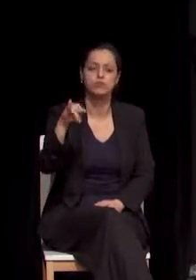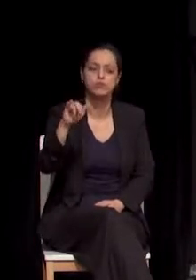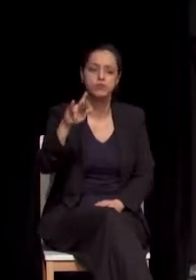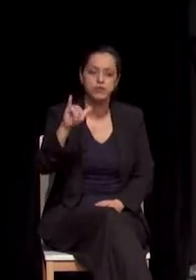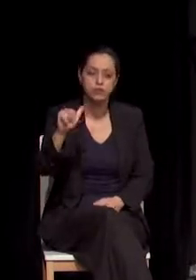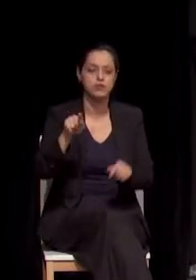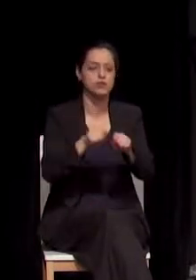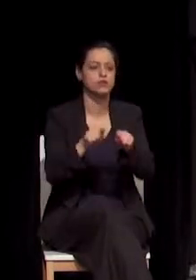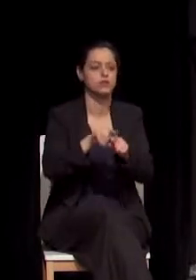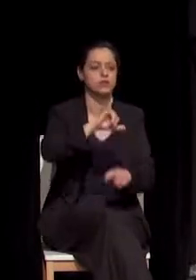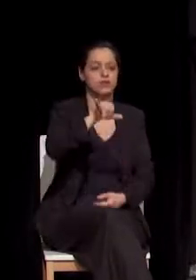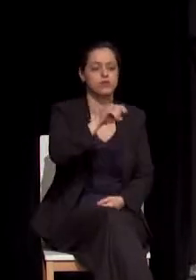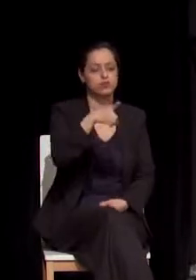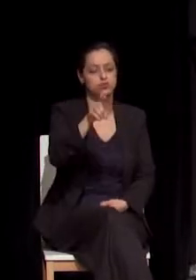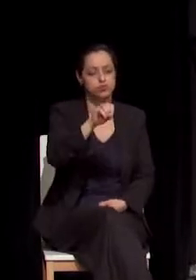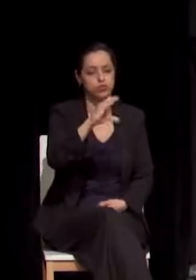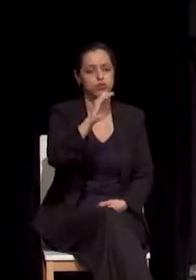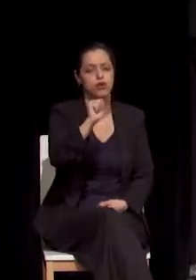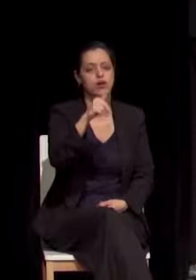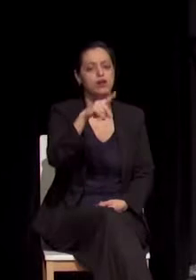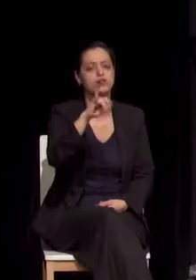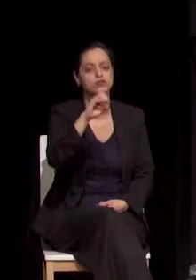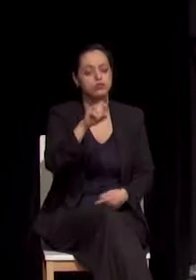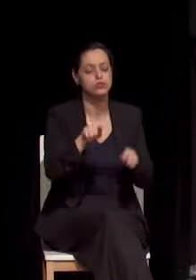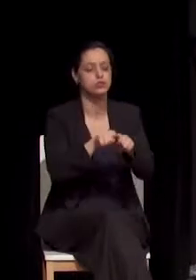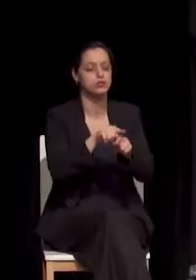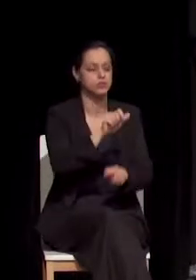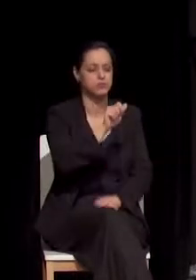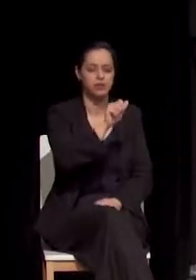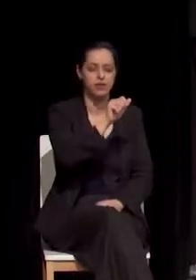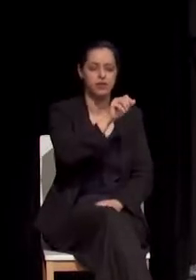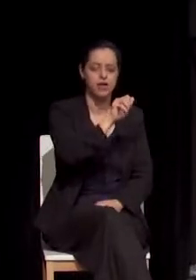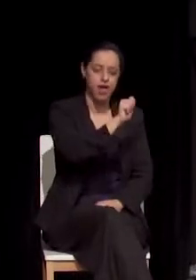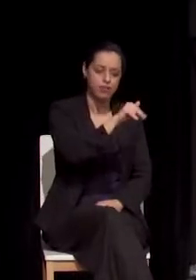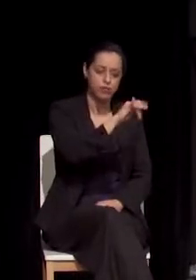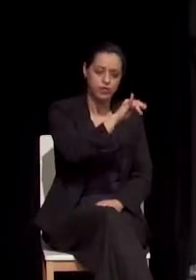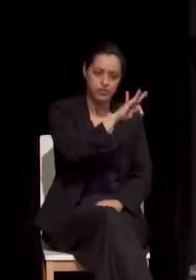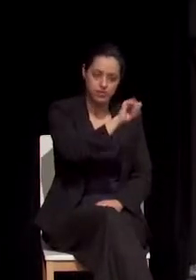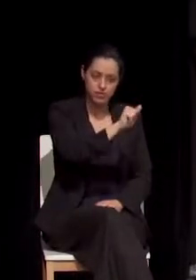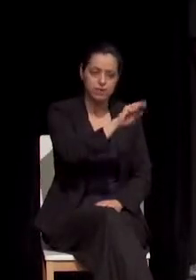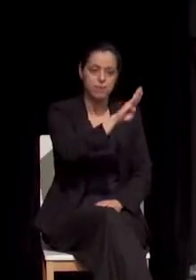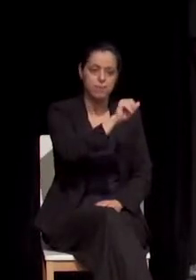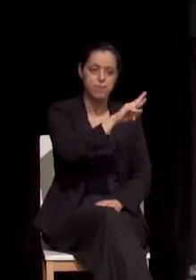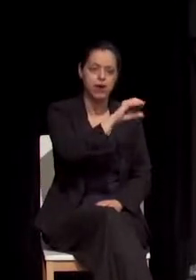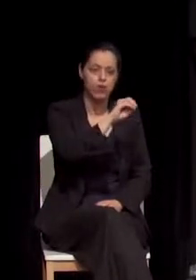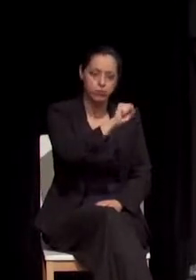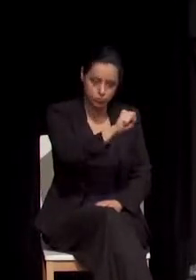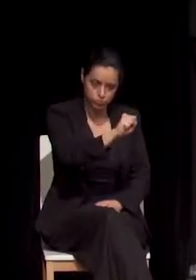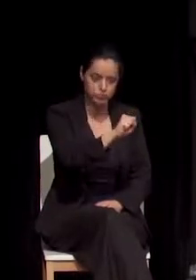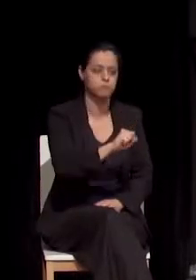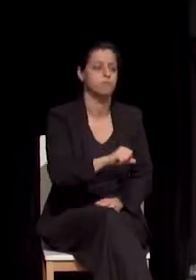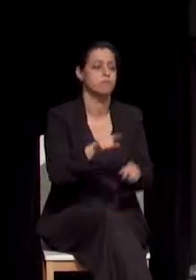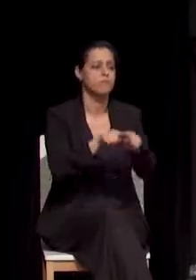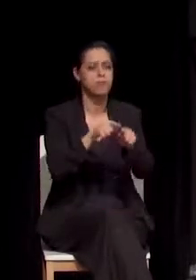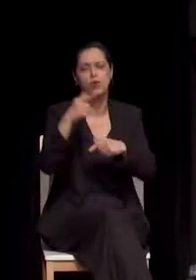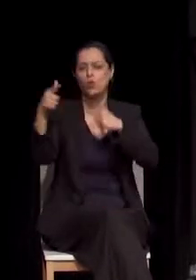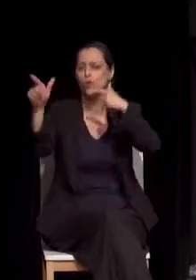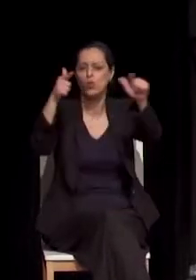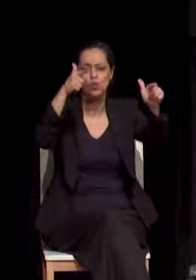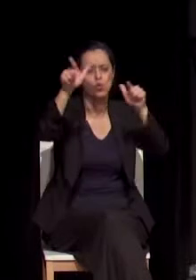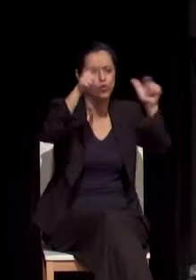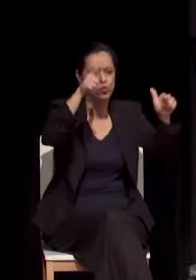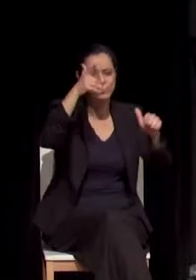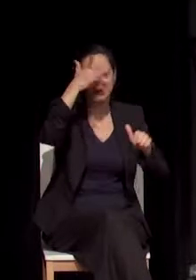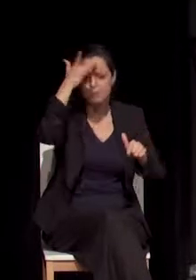João Cândido, e Antonieta de Barros, e outras pessoas deram a vida também, Martin Luther King, e outros deles